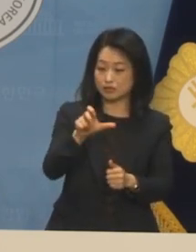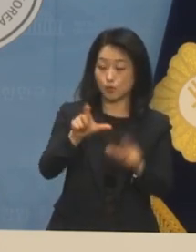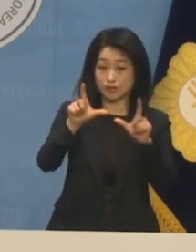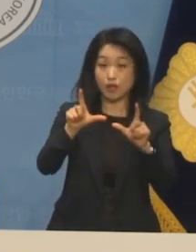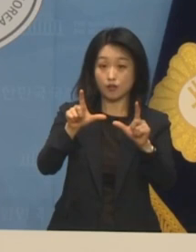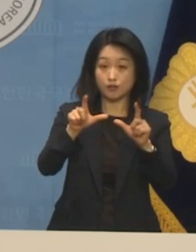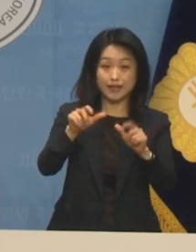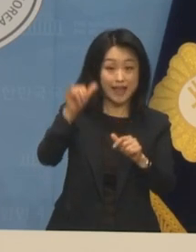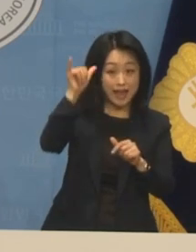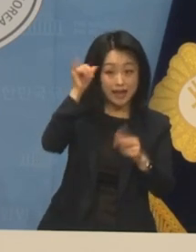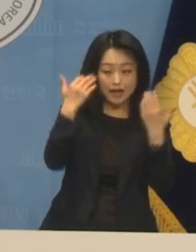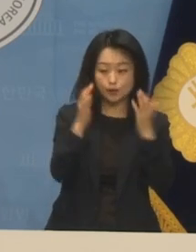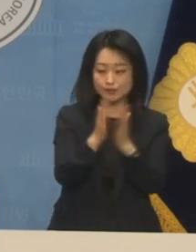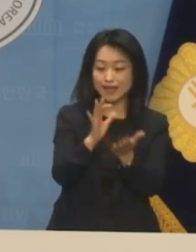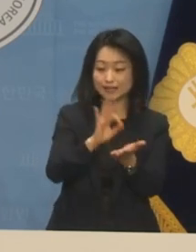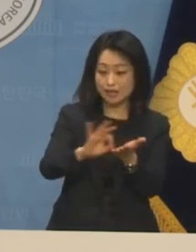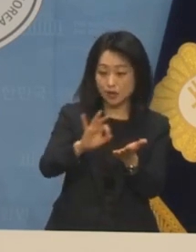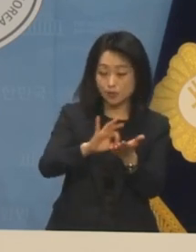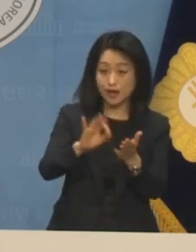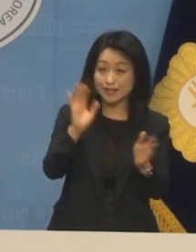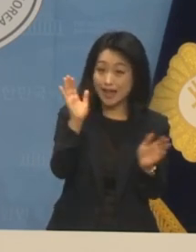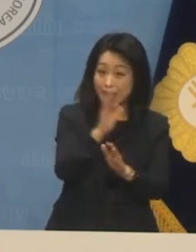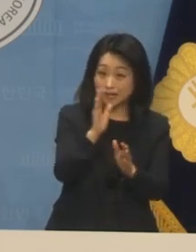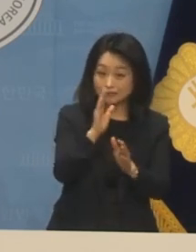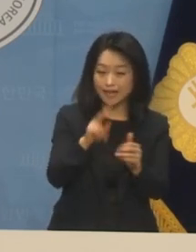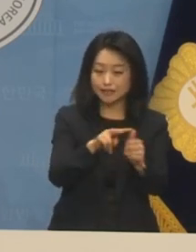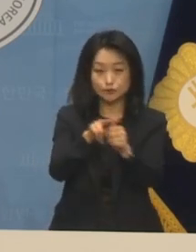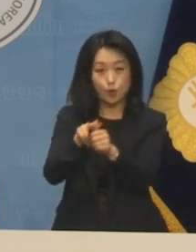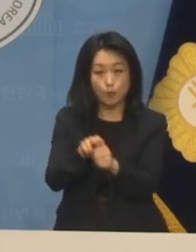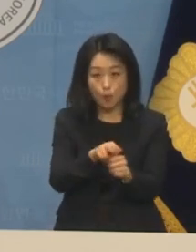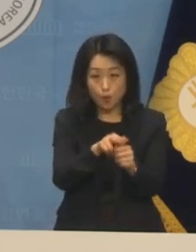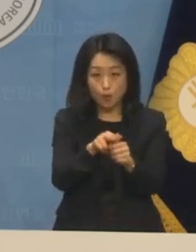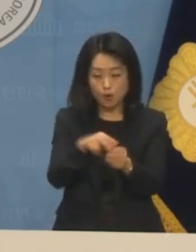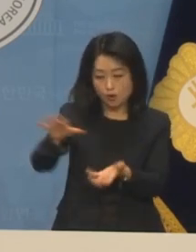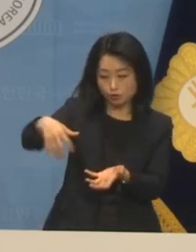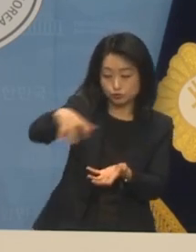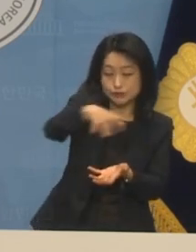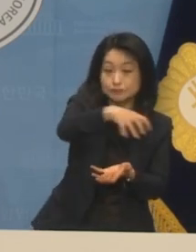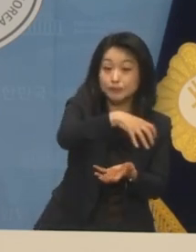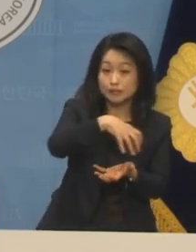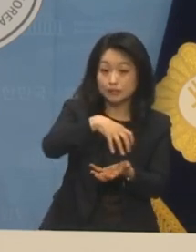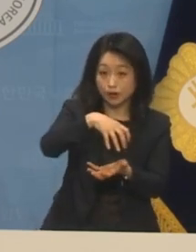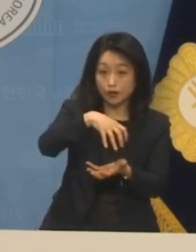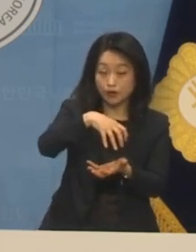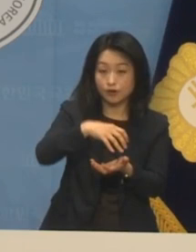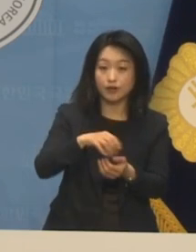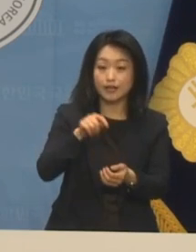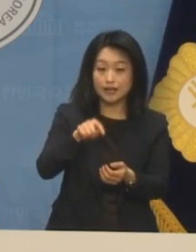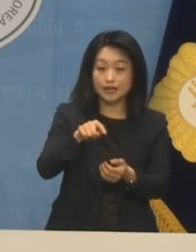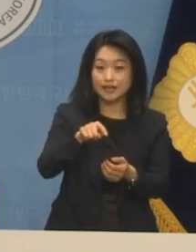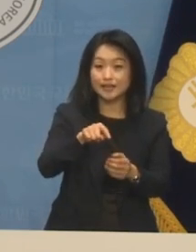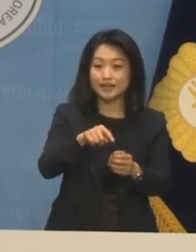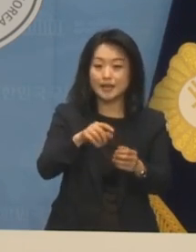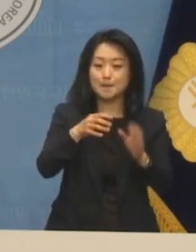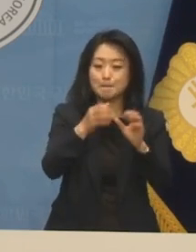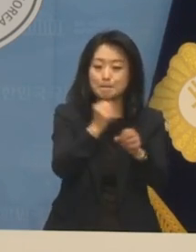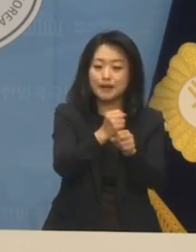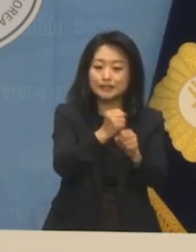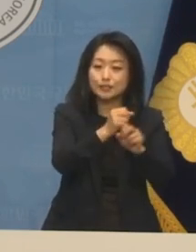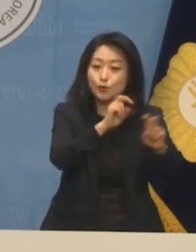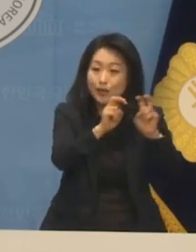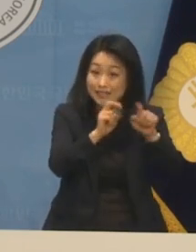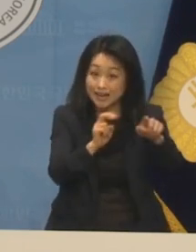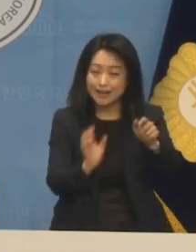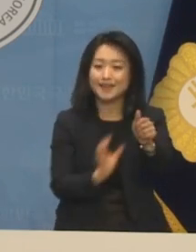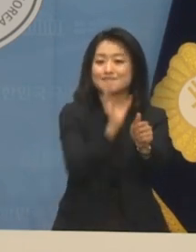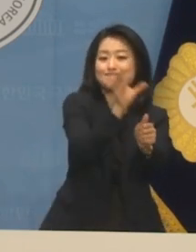2025년부터 디지털 교과서를 사용한 학생들의 학습 데이터도 수집해서 디지털 교과서 개발 업체에 제공한다는 내용도 들어